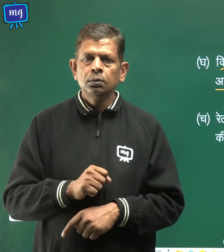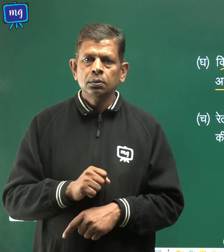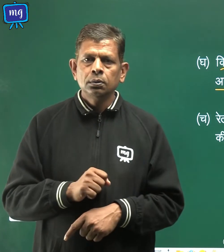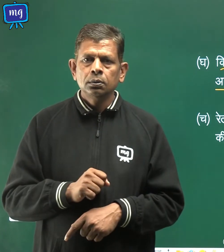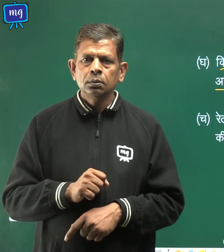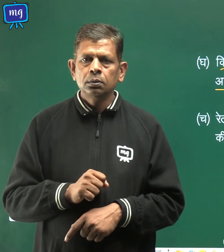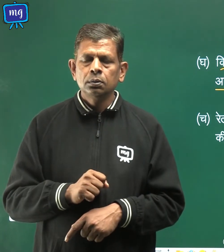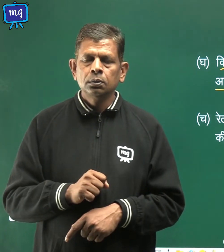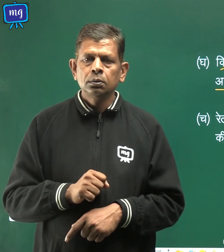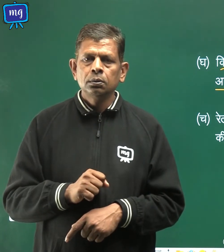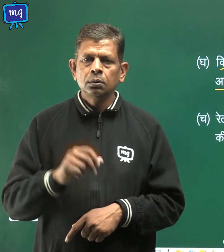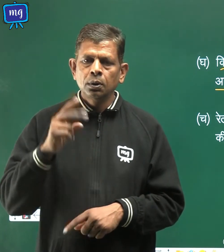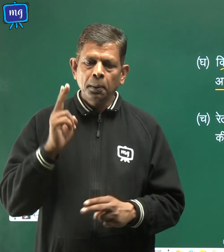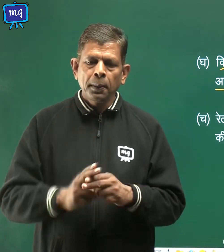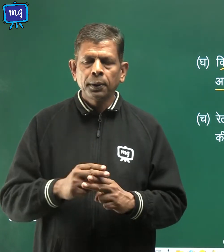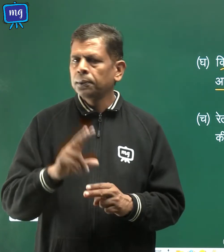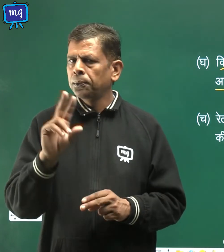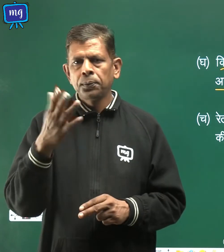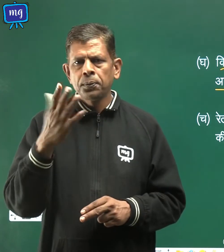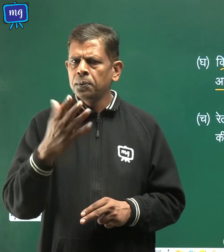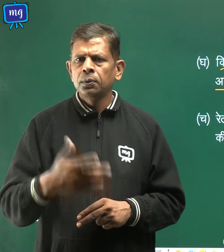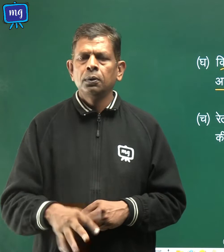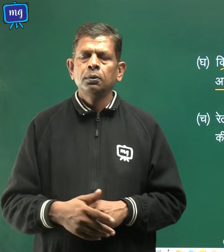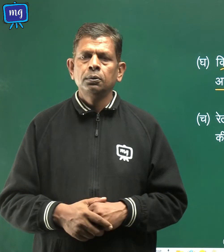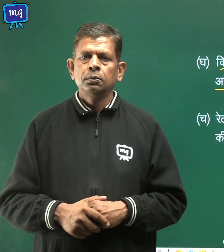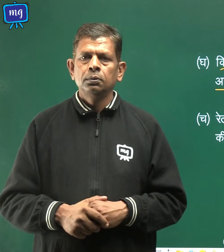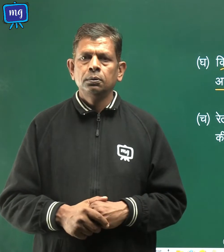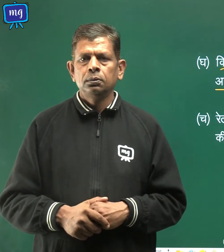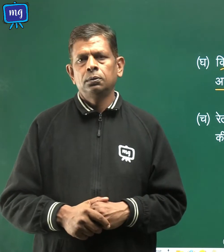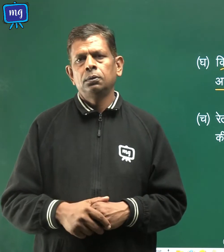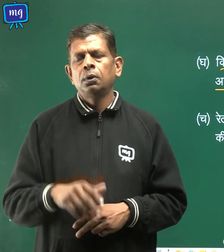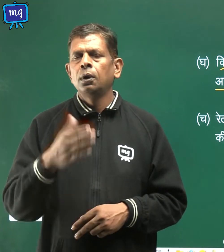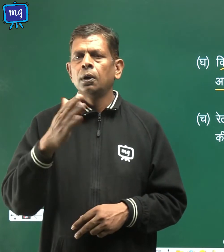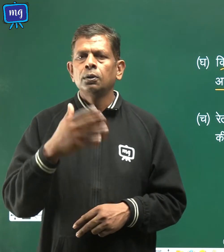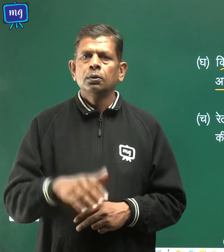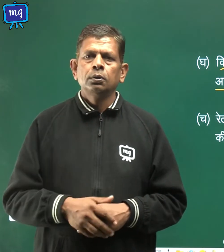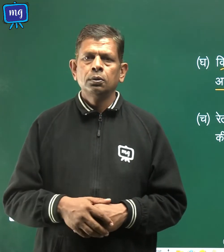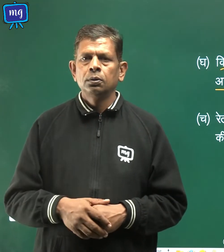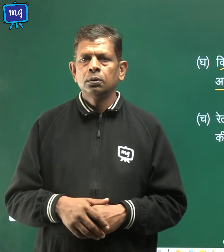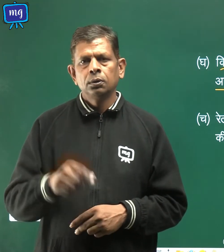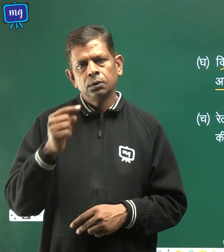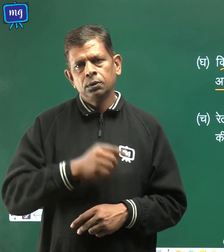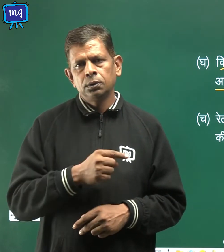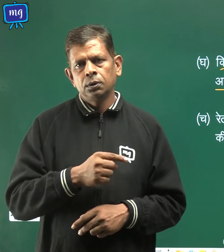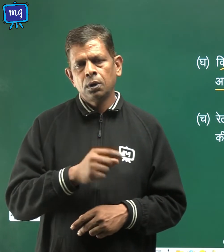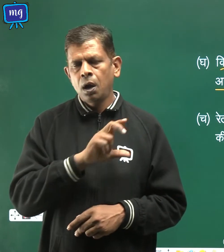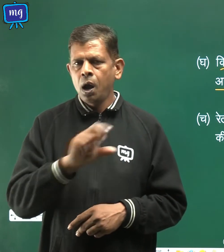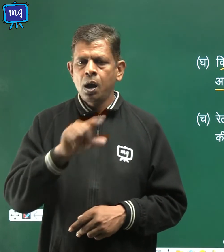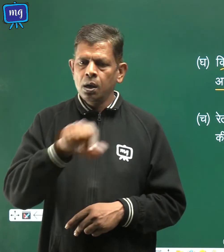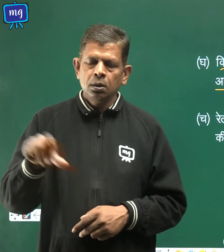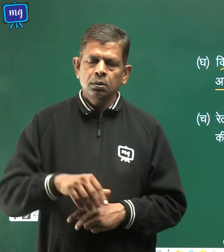नियत नहीं होता। नहीं बच्चों, यह कथन गलत है,